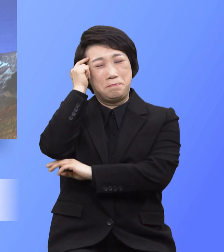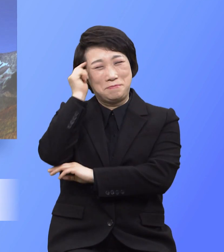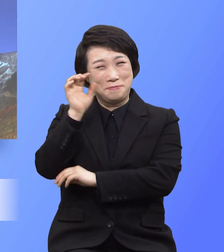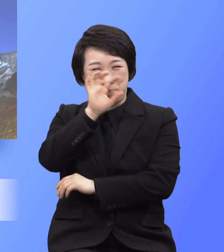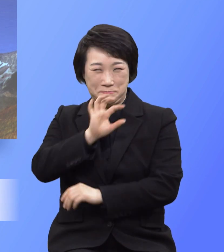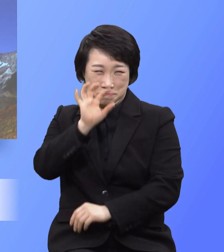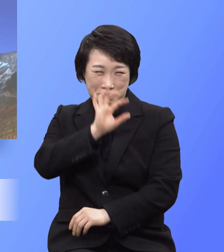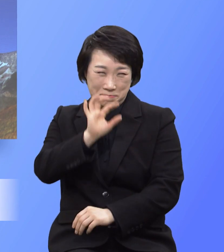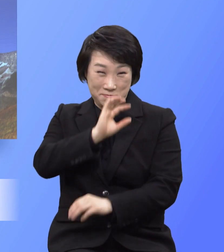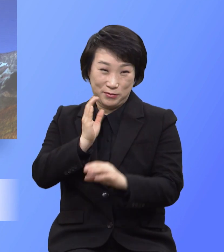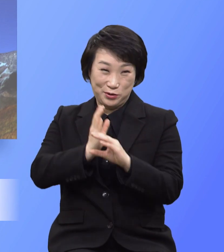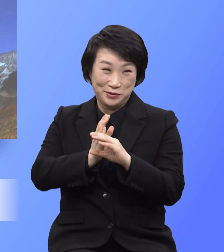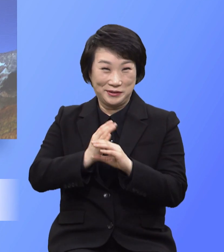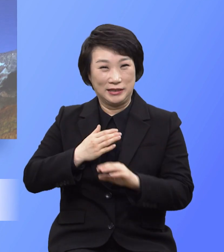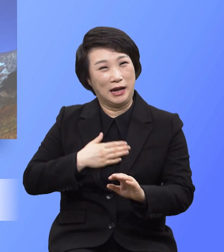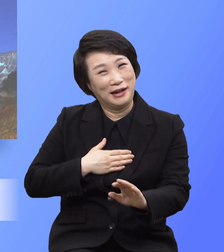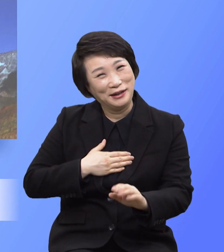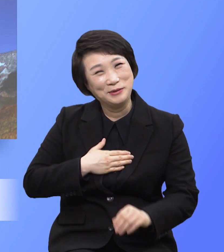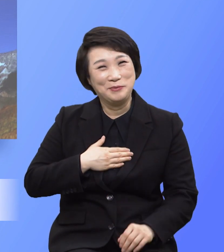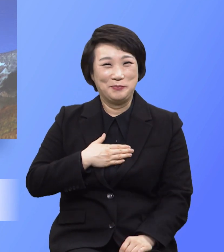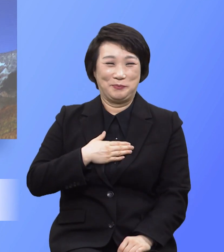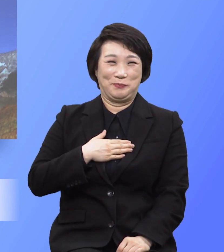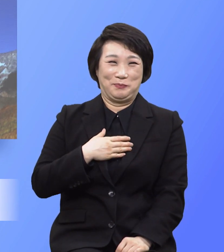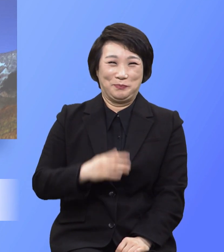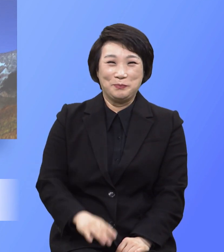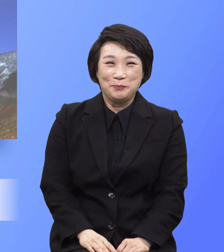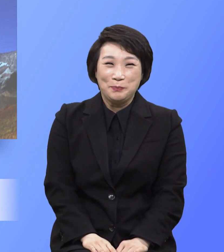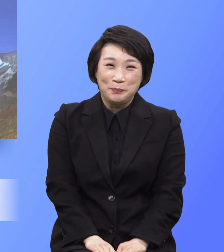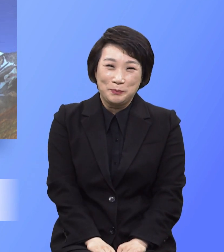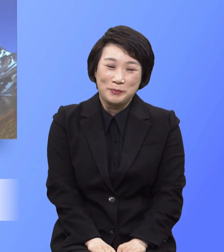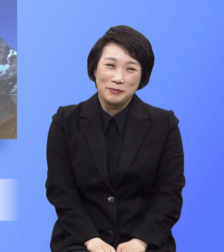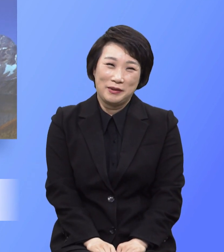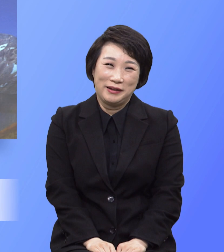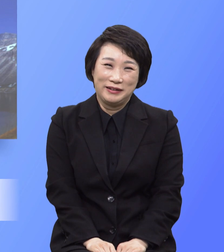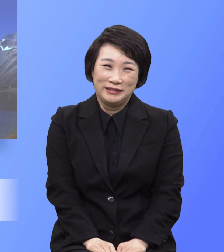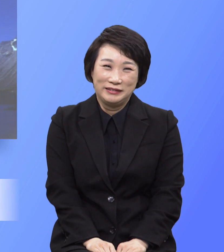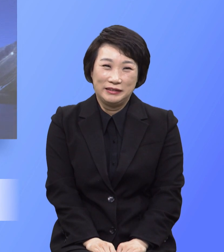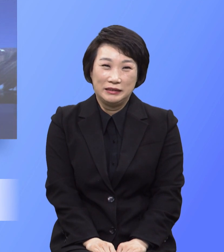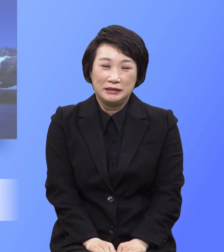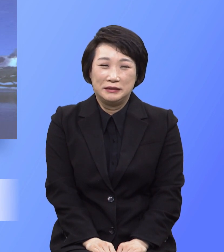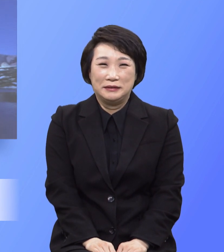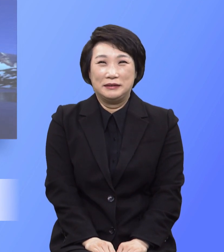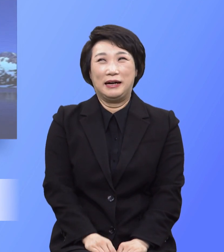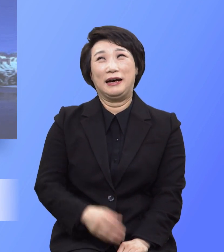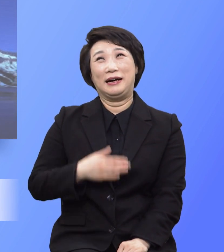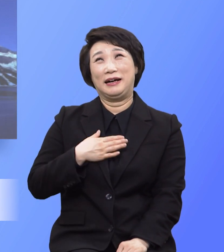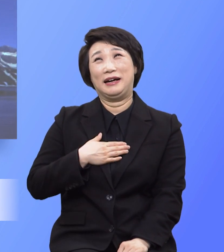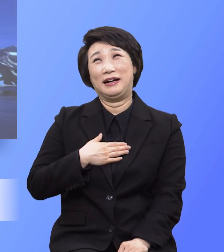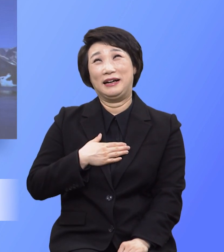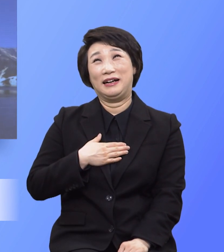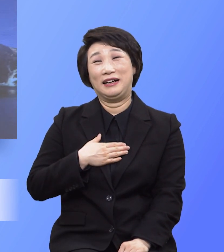요새 하고 있습니다. 예, 그런